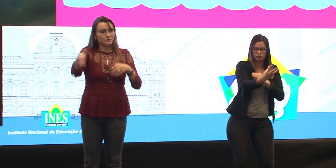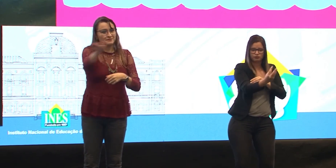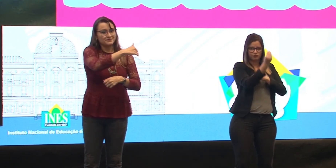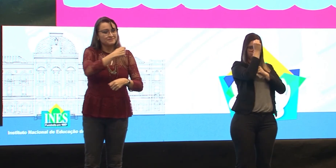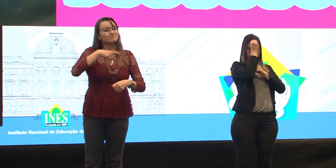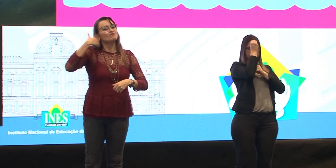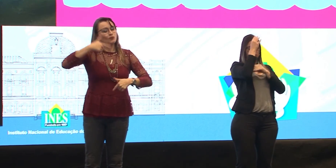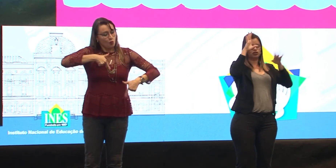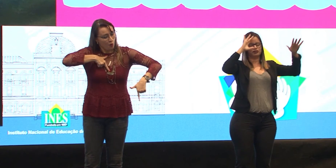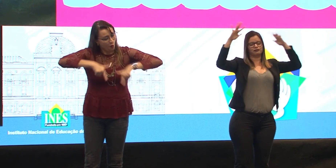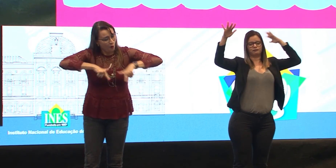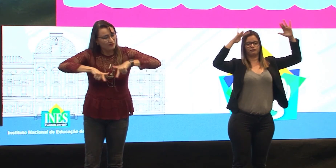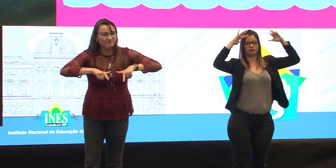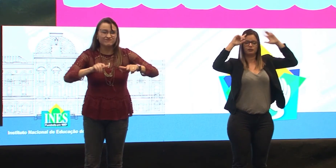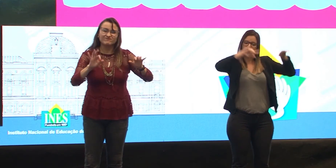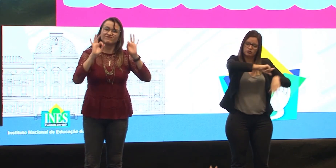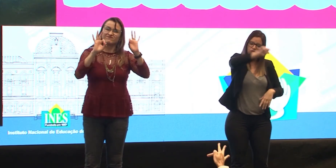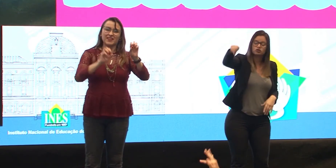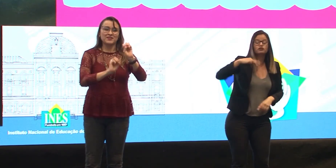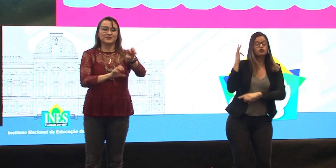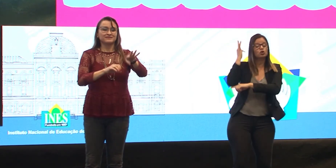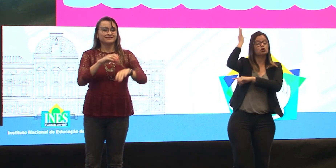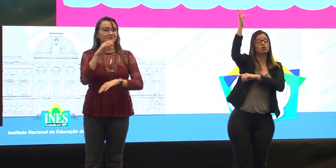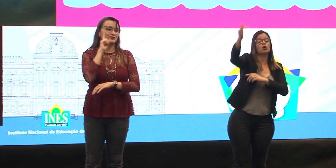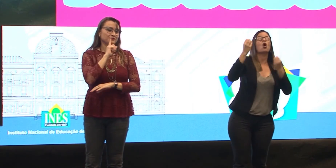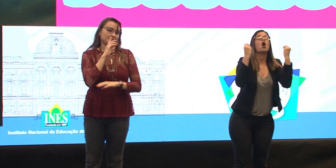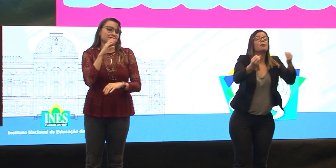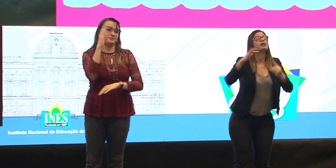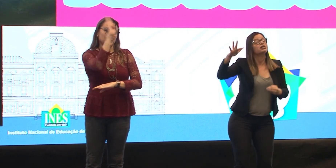guardem, reflitam, para que a gente consiga